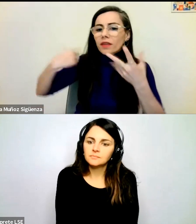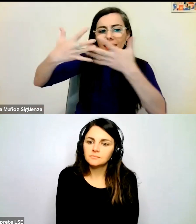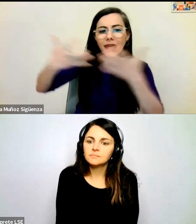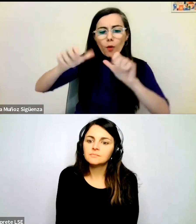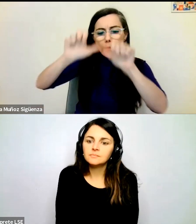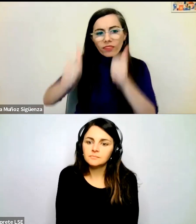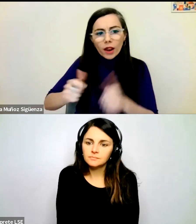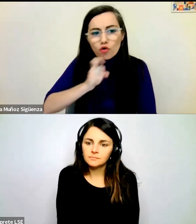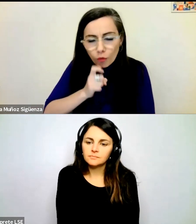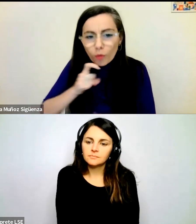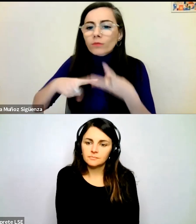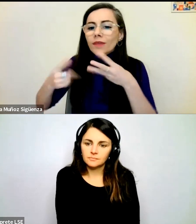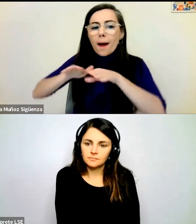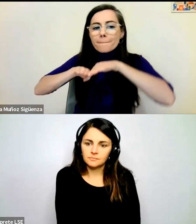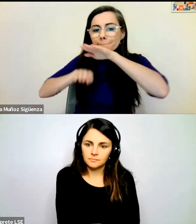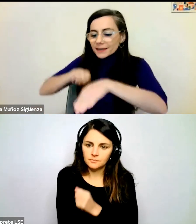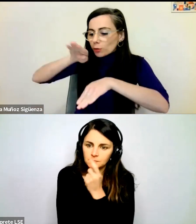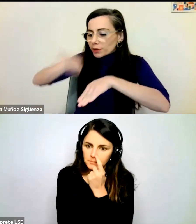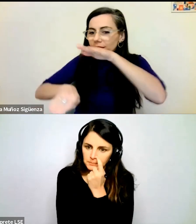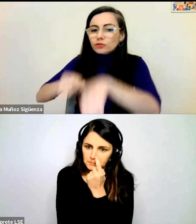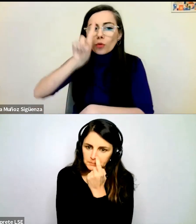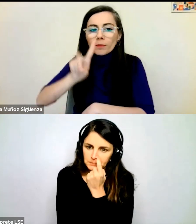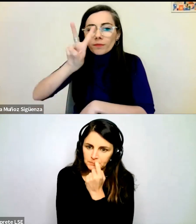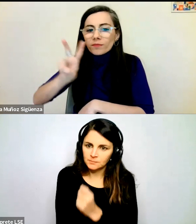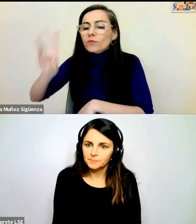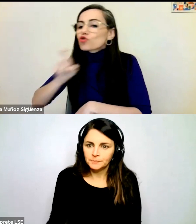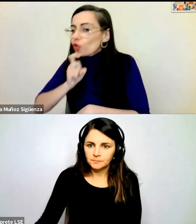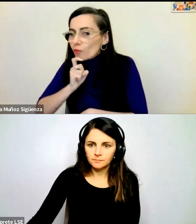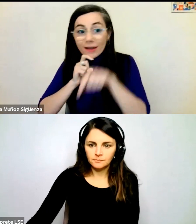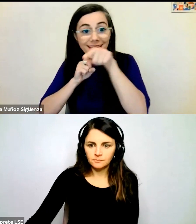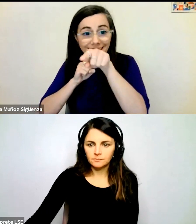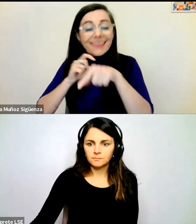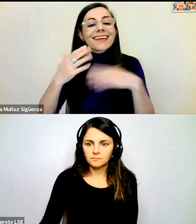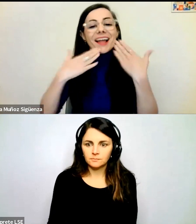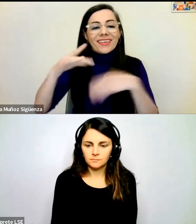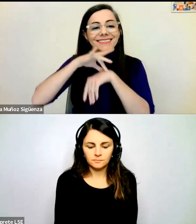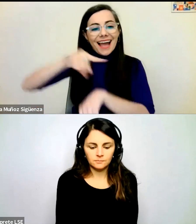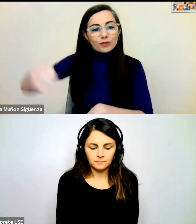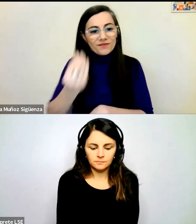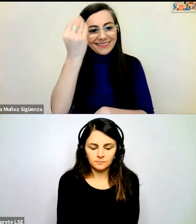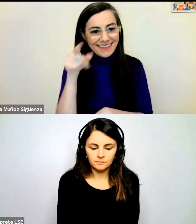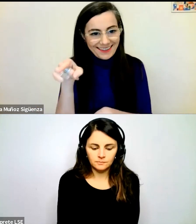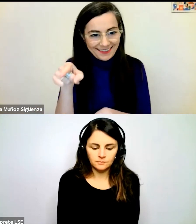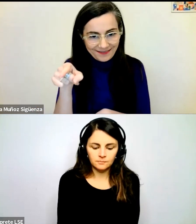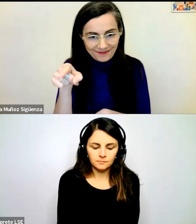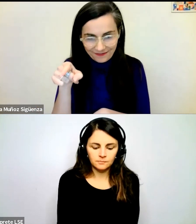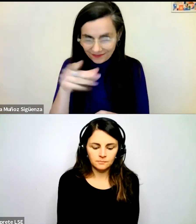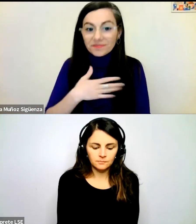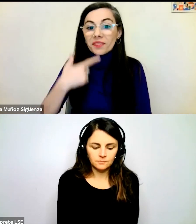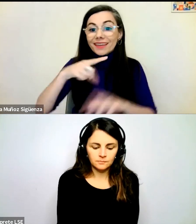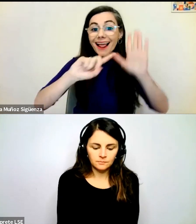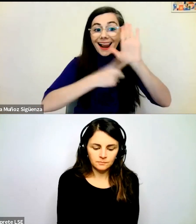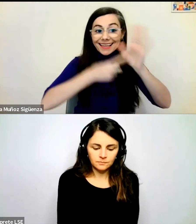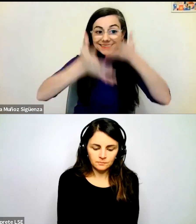conocer, bueno, pues cuáles son mis derechos, qué modelos puedo utilizar para realizar las denuncias, qué pasos tengo